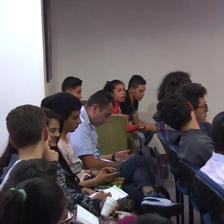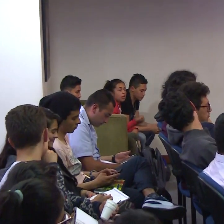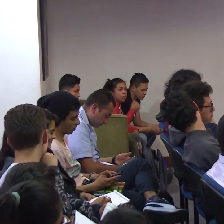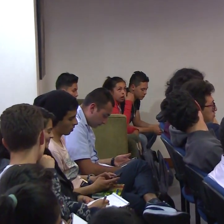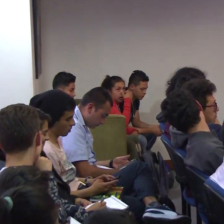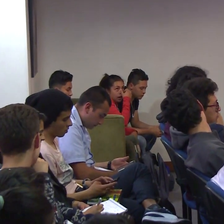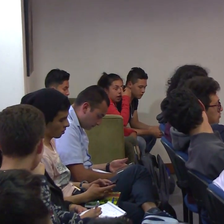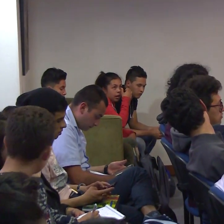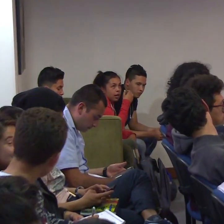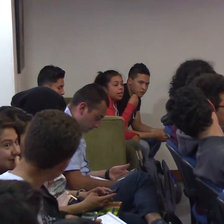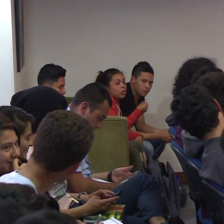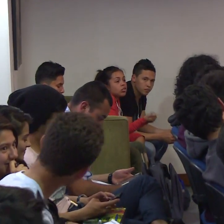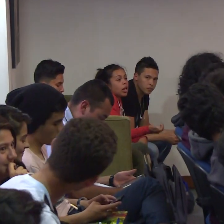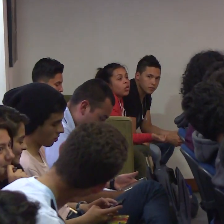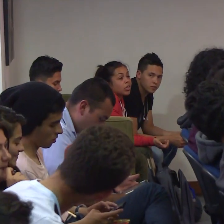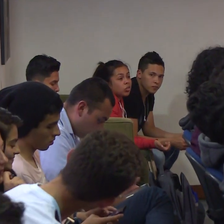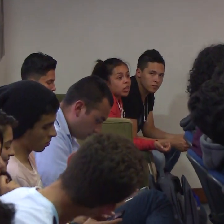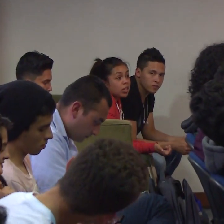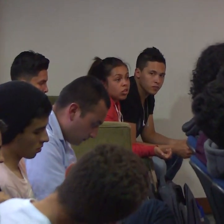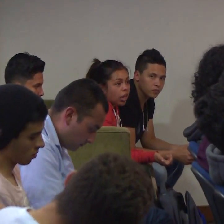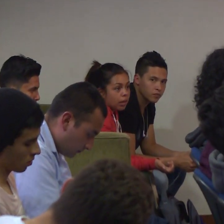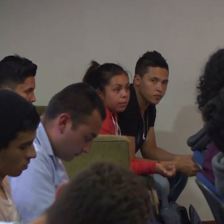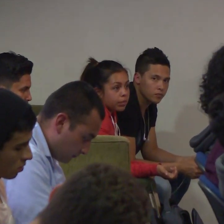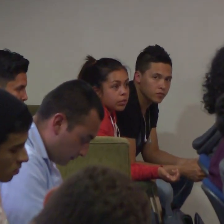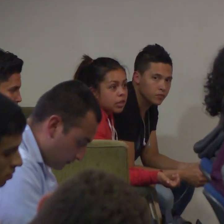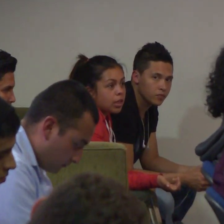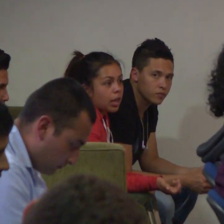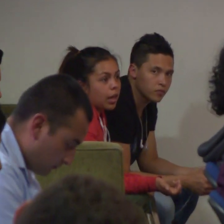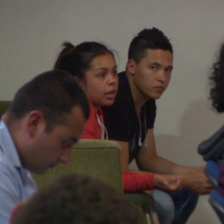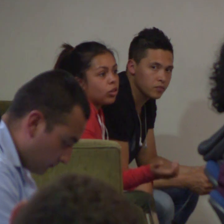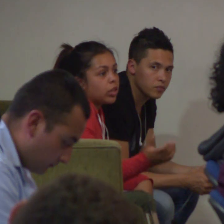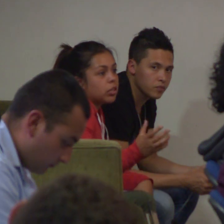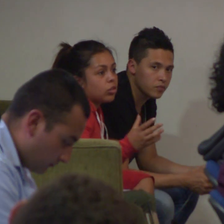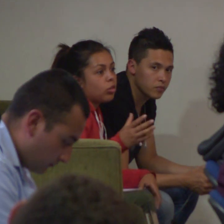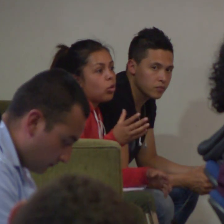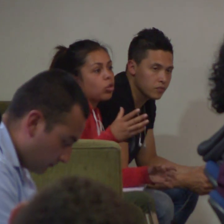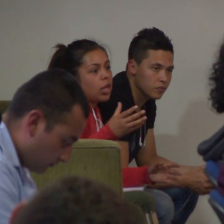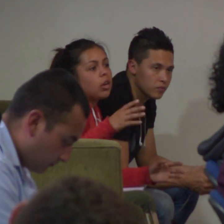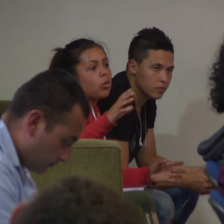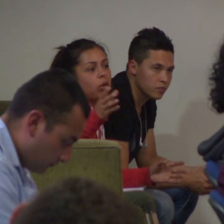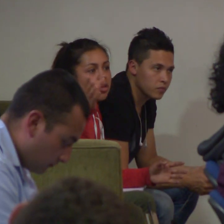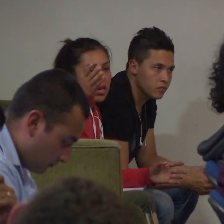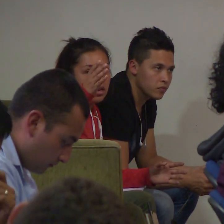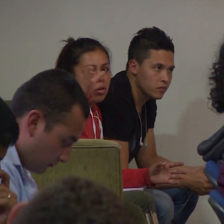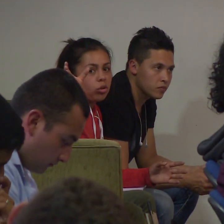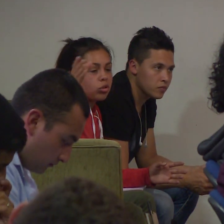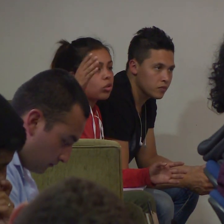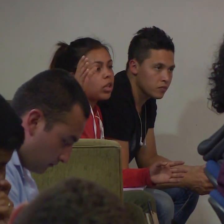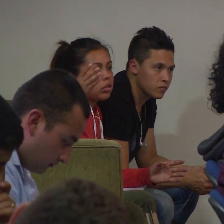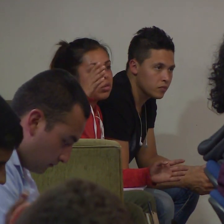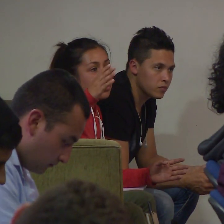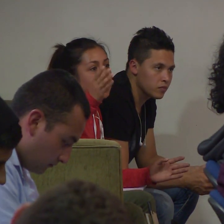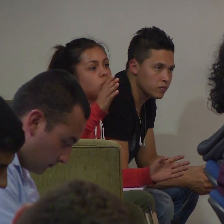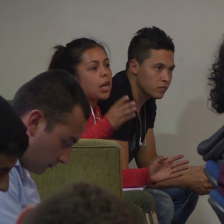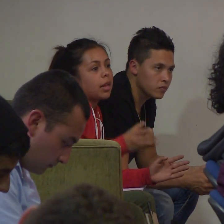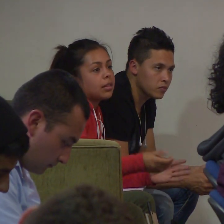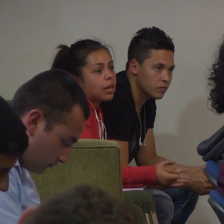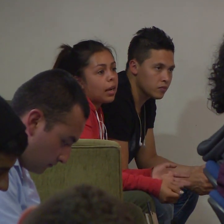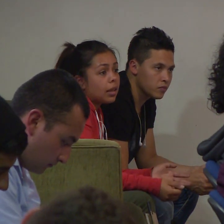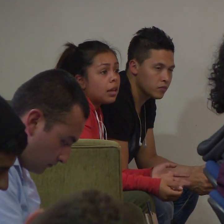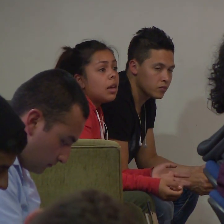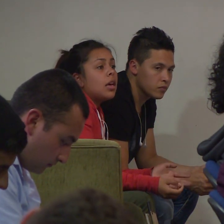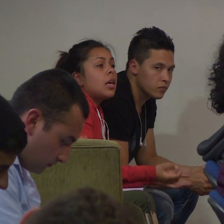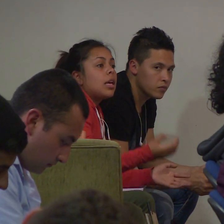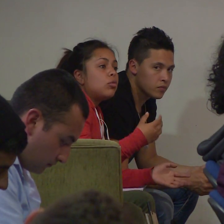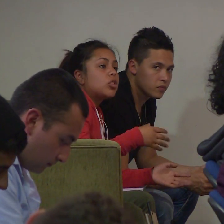que, hijos de la educación tradicional, ¿sí? Del contexto bogotano, bueno, de otros contextos, pues que no se alejan de